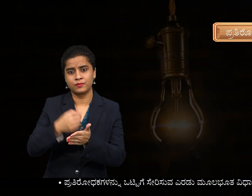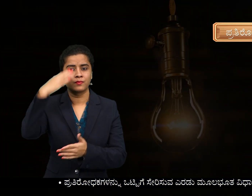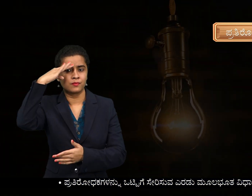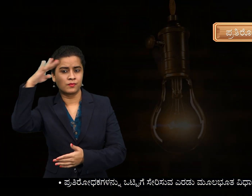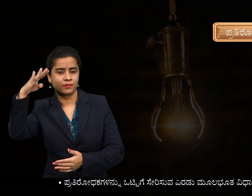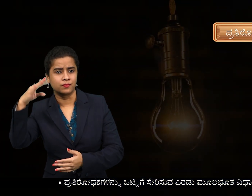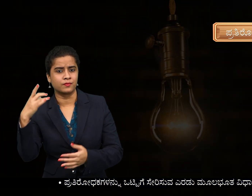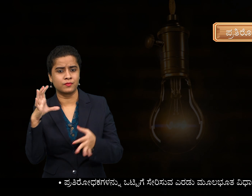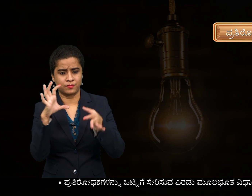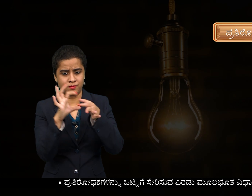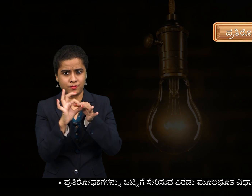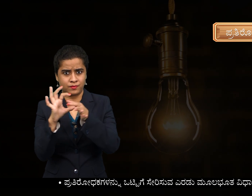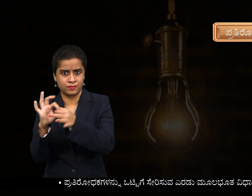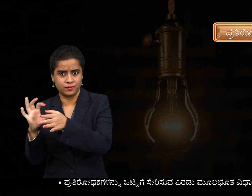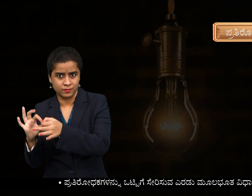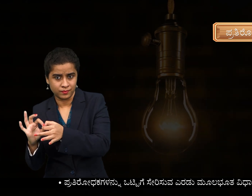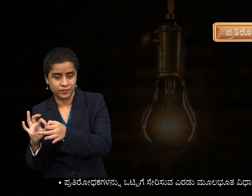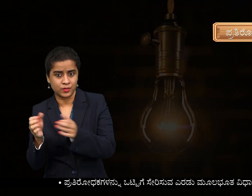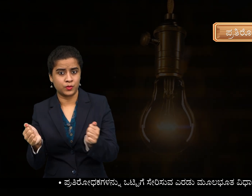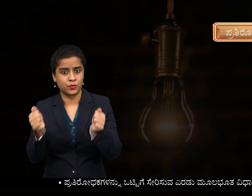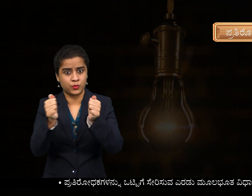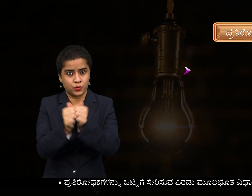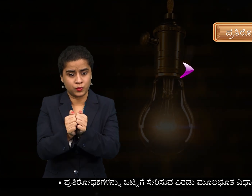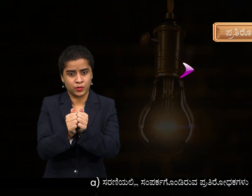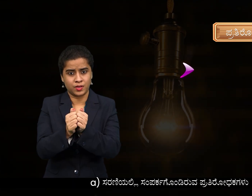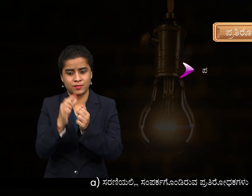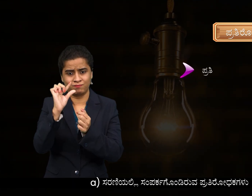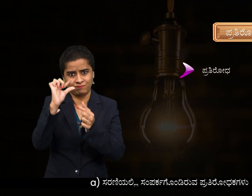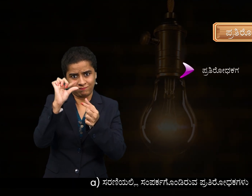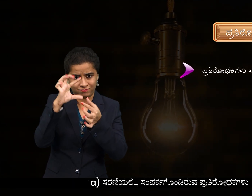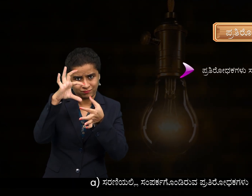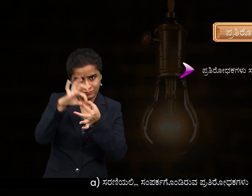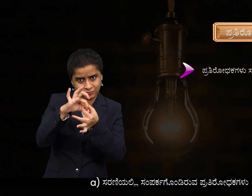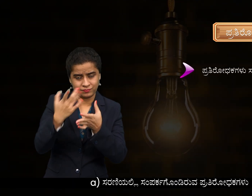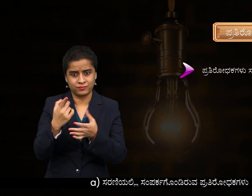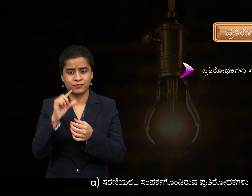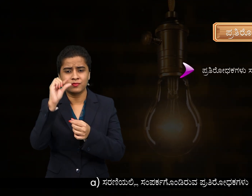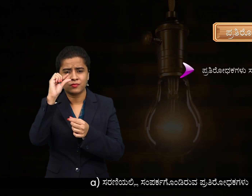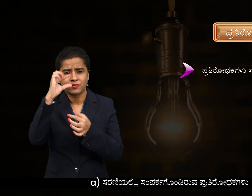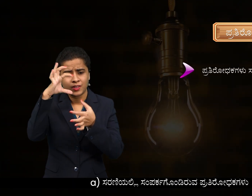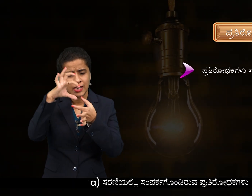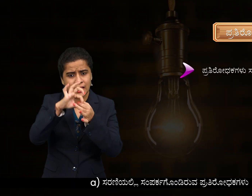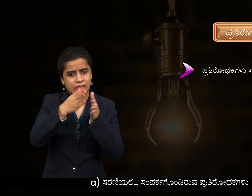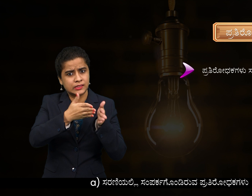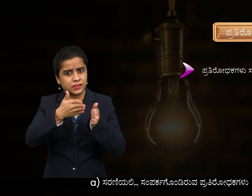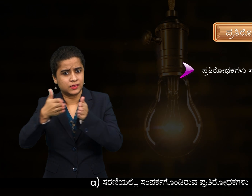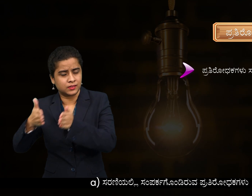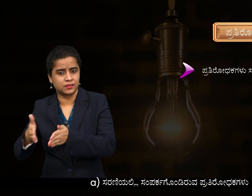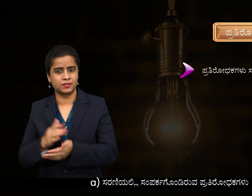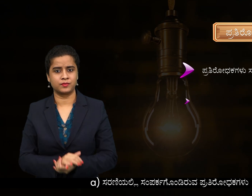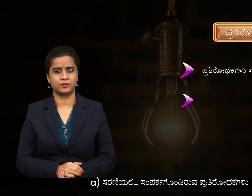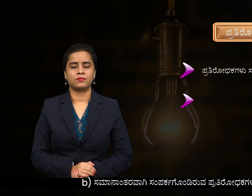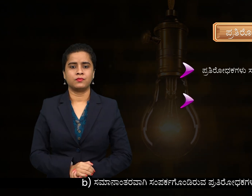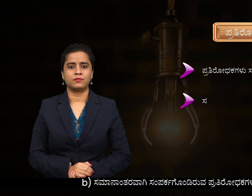ಪ್ರತಿರೋಧಕಗಳನ್ನು ಒಟ್ಟಿಗೆ ಸೇರಿಸುವ ಎರಡು ಮೂಲಭೂತ ವಿಧಾನಗಳೆಂದರೆ ಸರಣಿಯಲ್ಲಿ ಸಂಪರ್ಕಗೊಂಡಿರುವ ಪ್ರತಿರೋಧಕಗಳು,